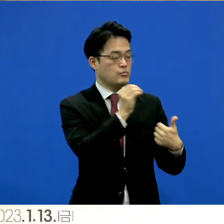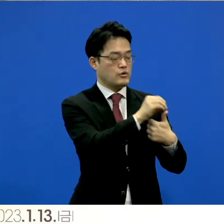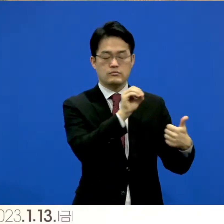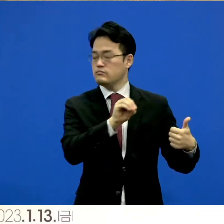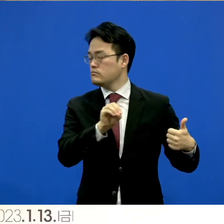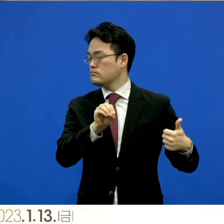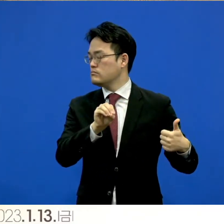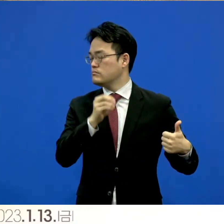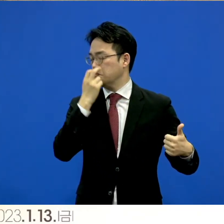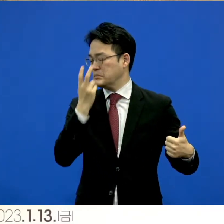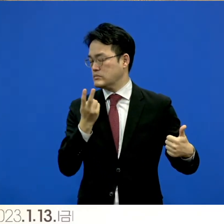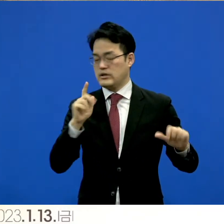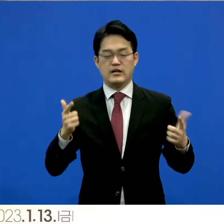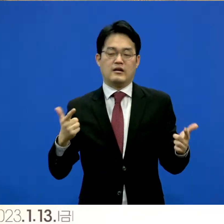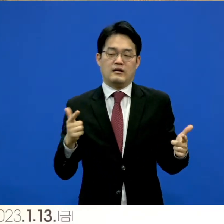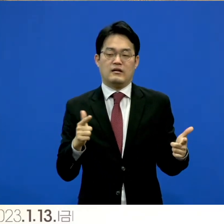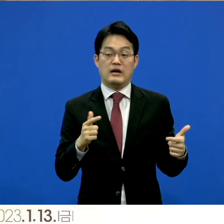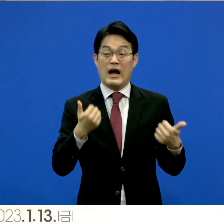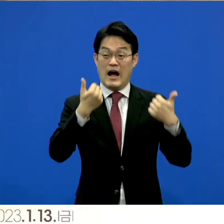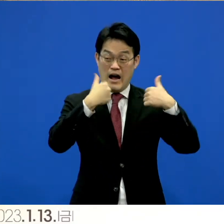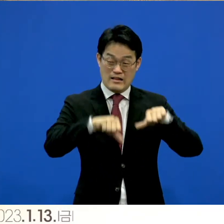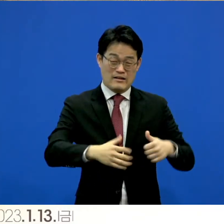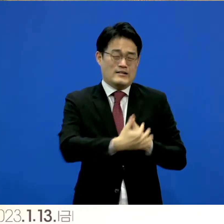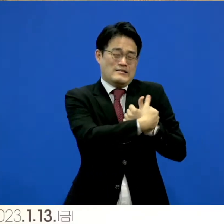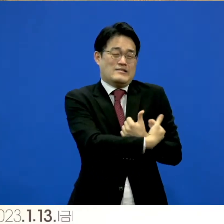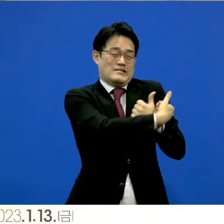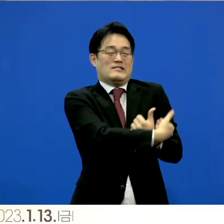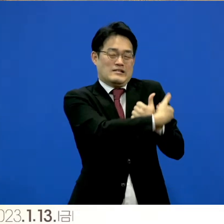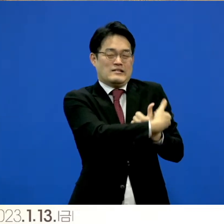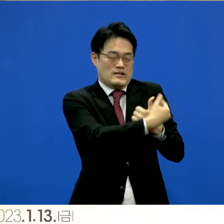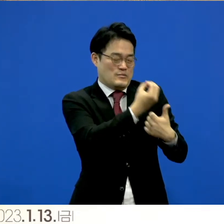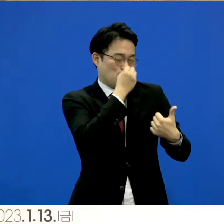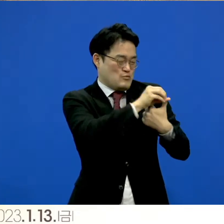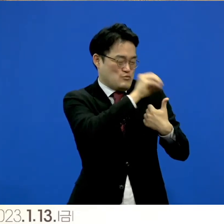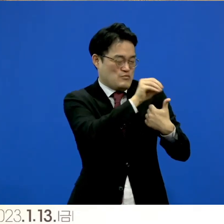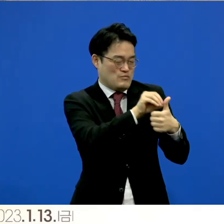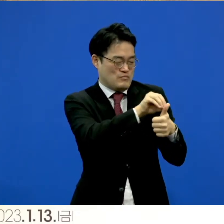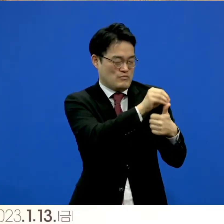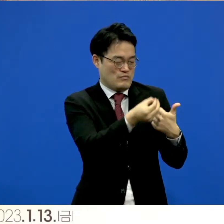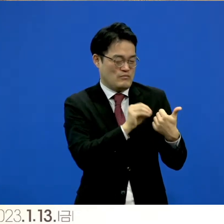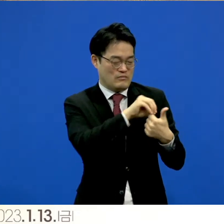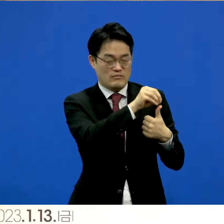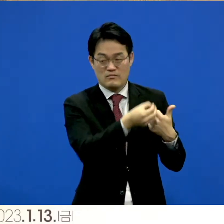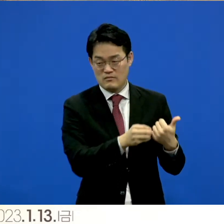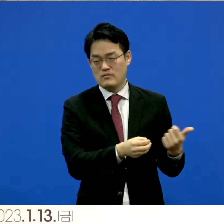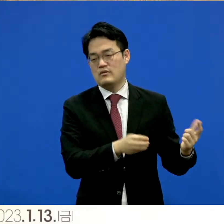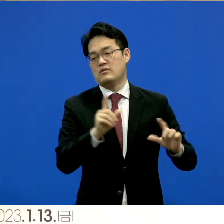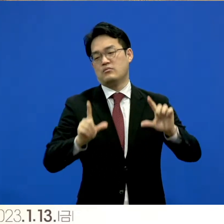아주 그냥 그 아들을 을사안고 연신 계속 입을 맞추는 거죠.